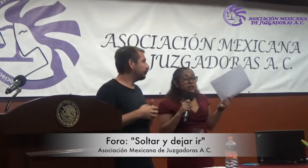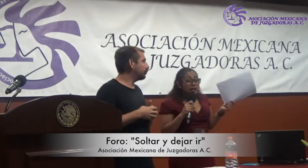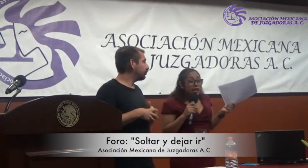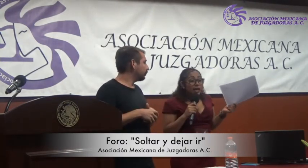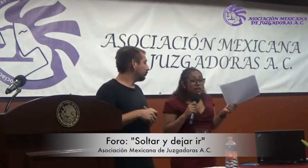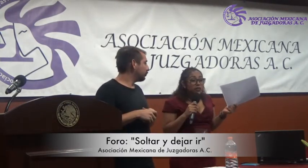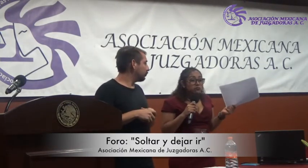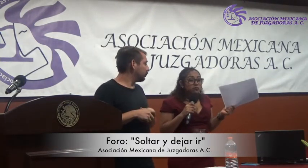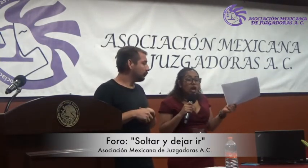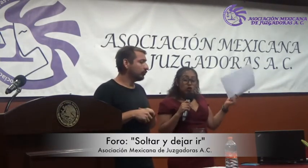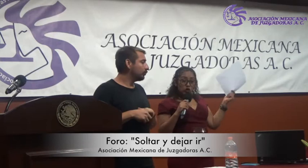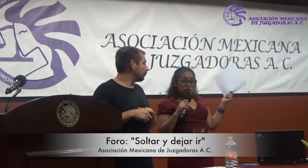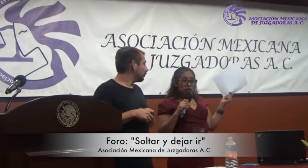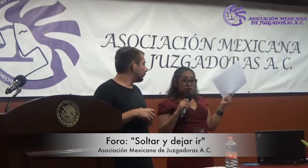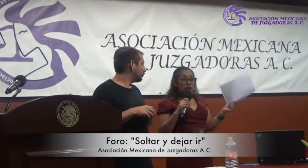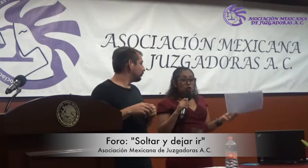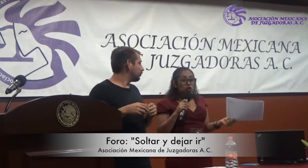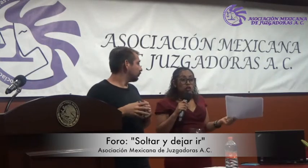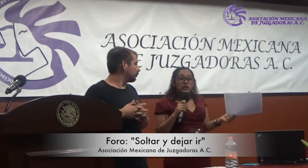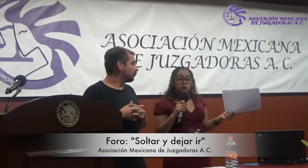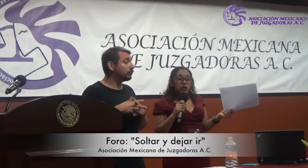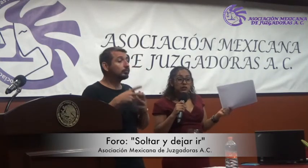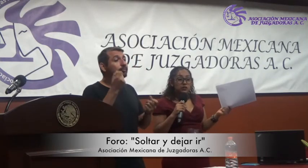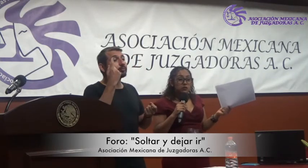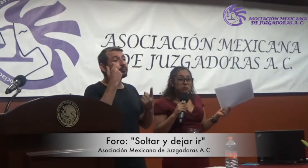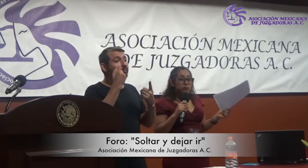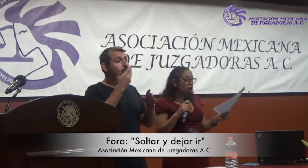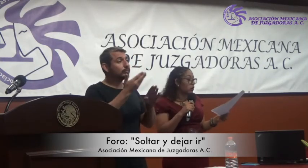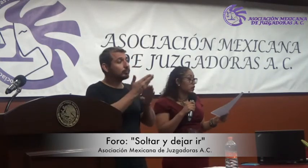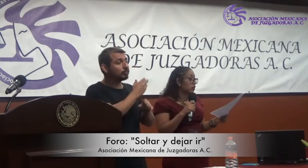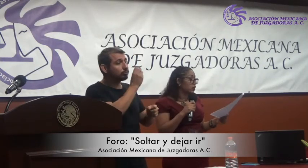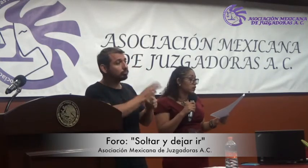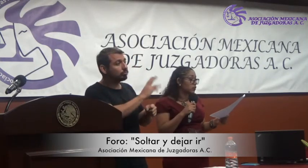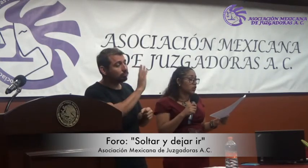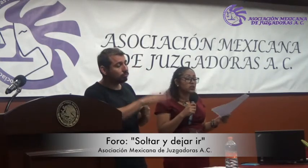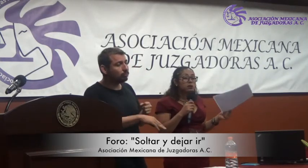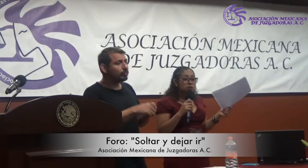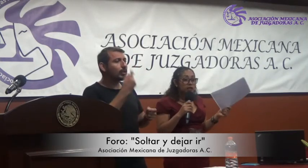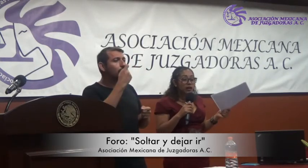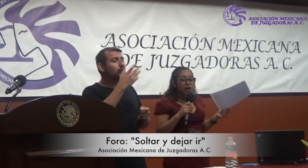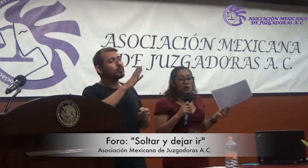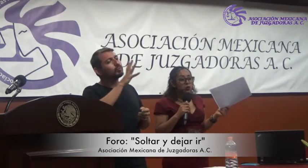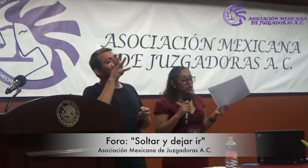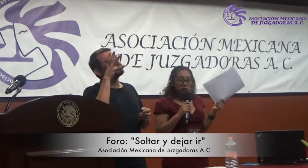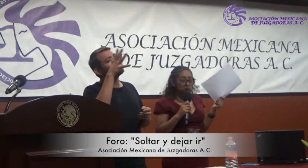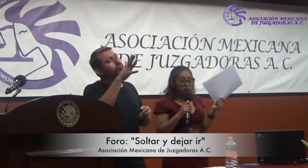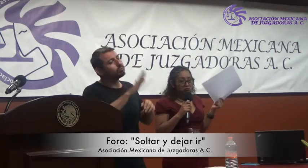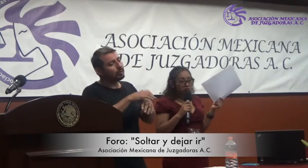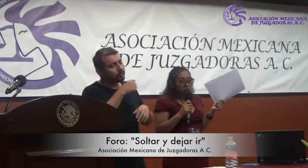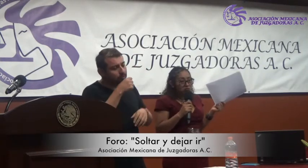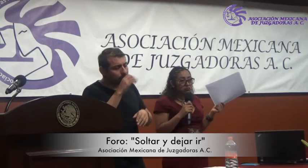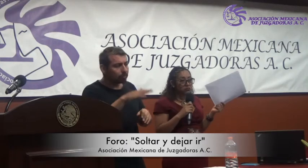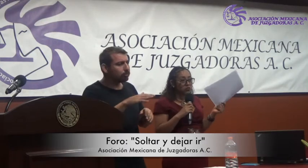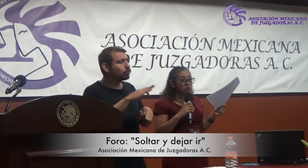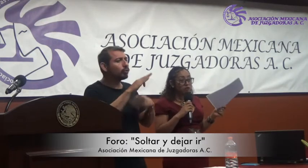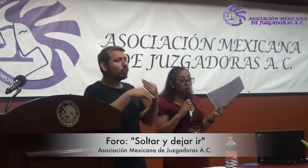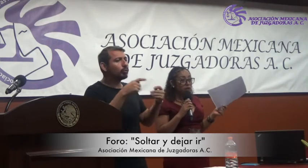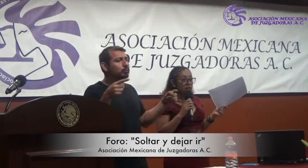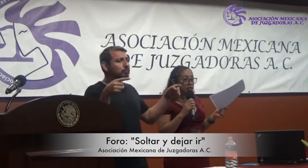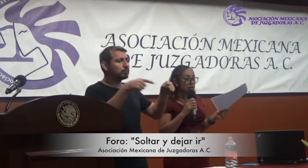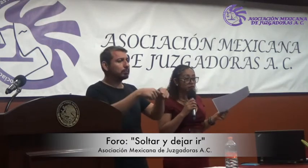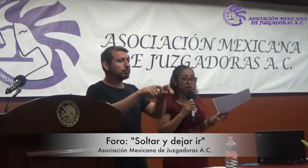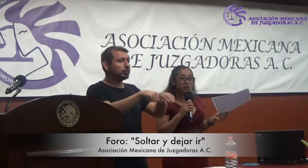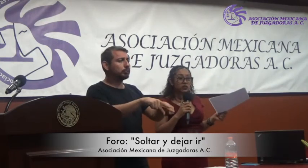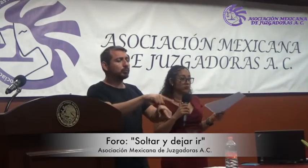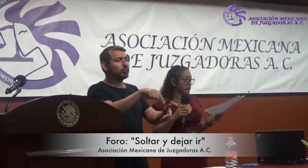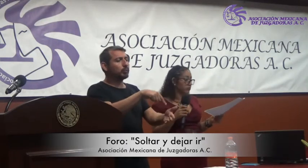Todos vamos a llegar a ella, algunos antes, algunos después, pero todos vamos a llegar a la muerte. No hay forma